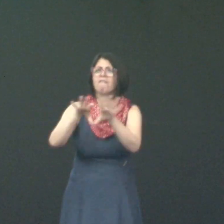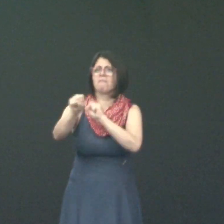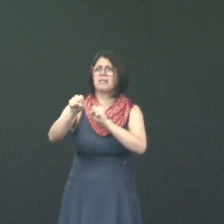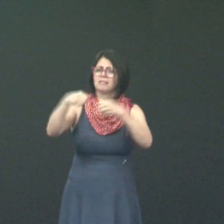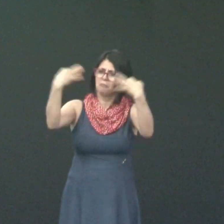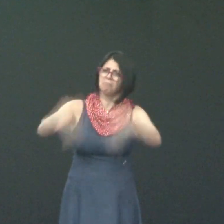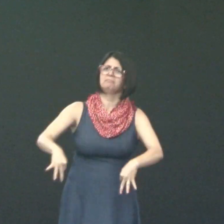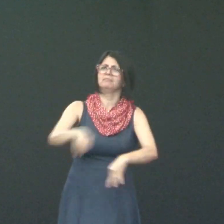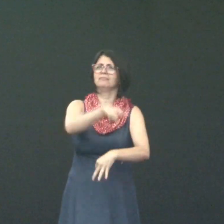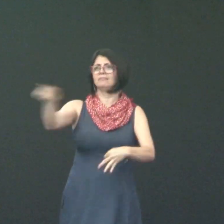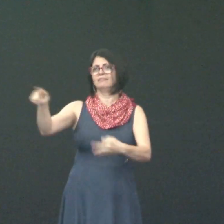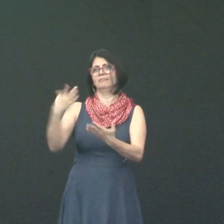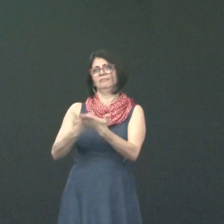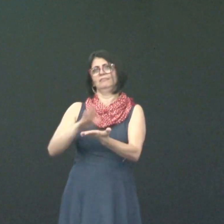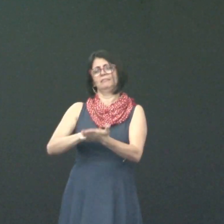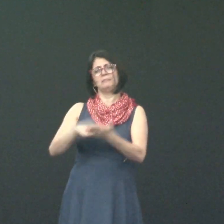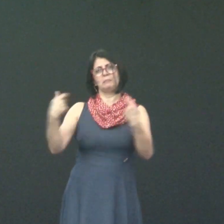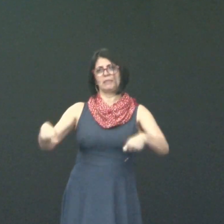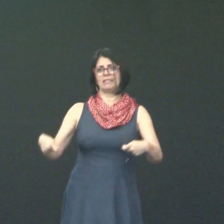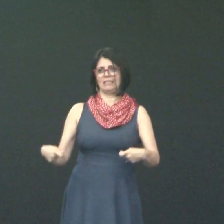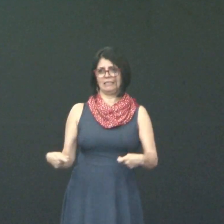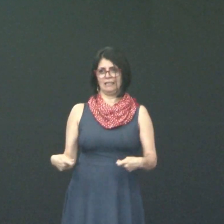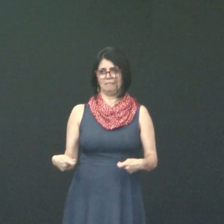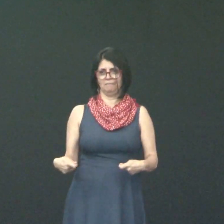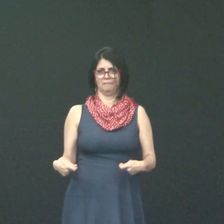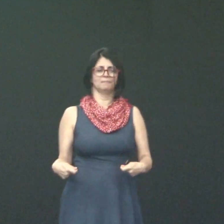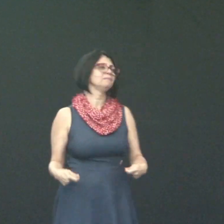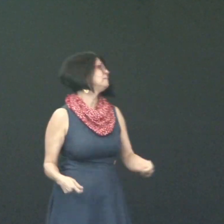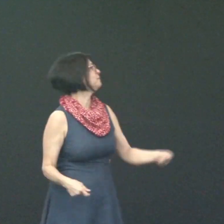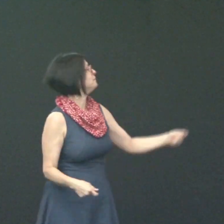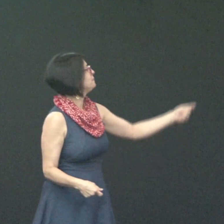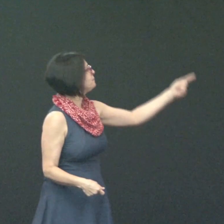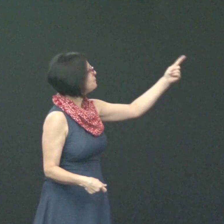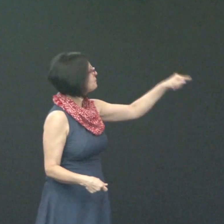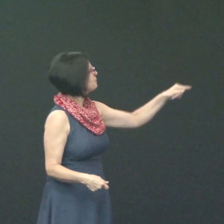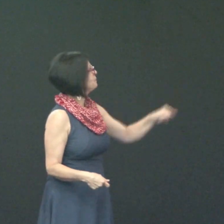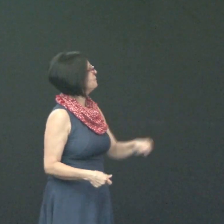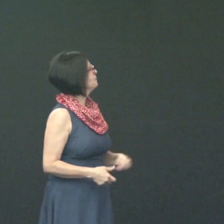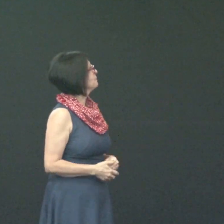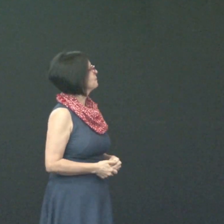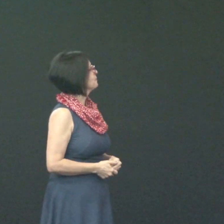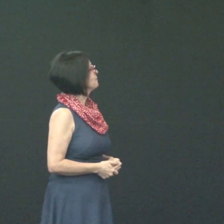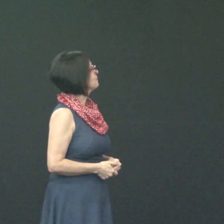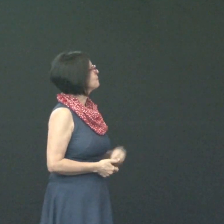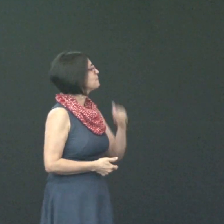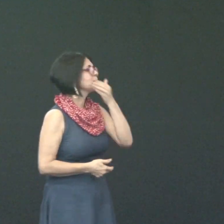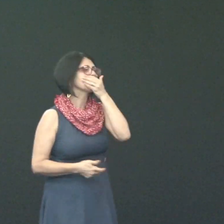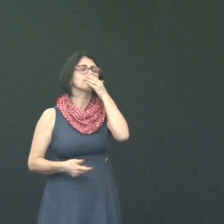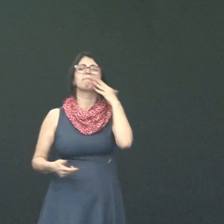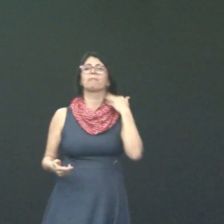Não, mas nós precisamos inserir a questão da visualidade surda no currículo dos intérpretes. Próximo.